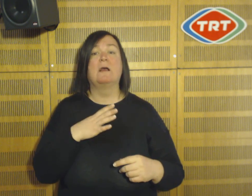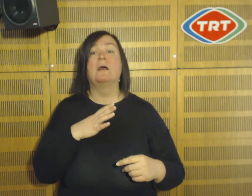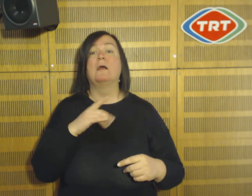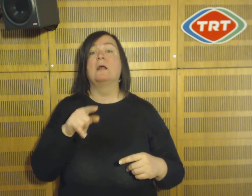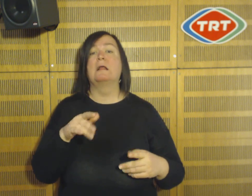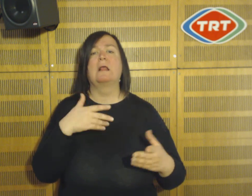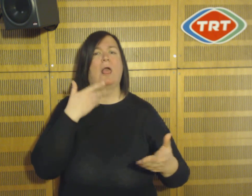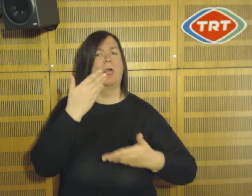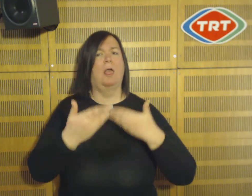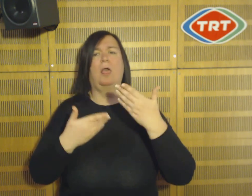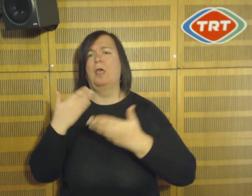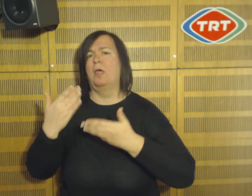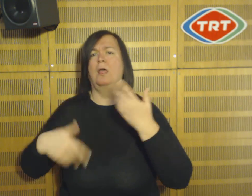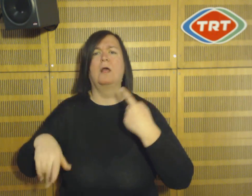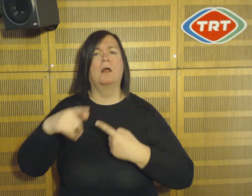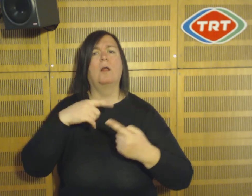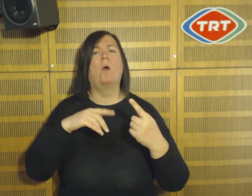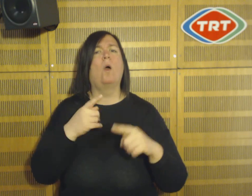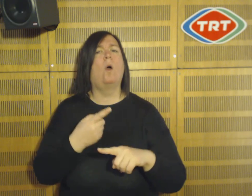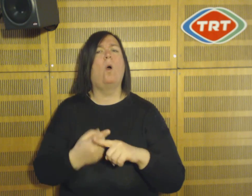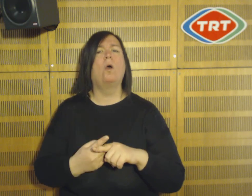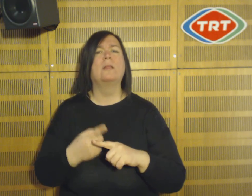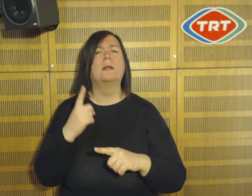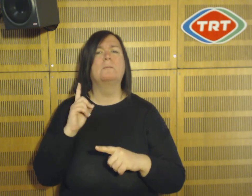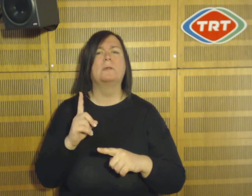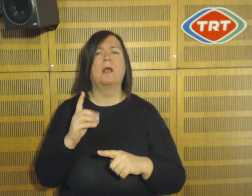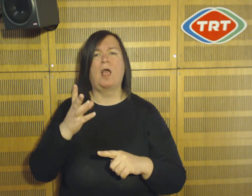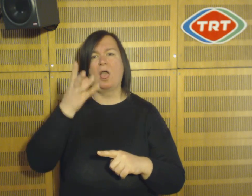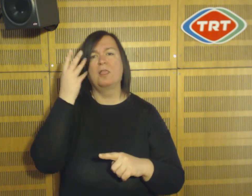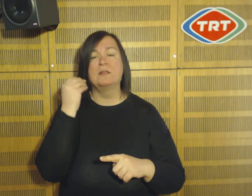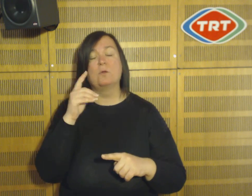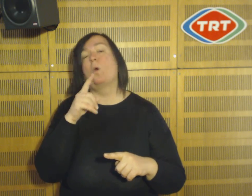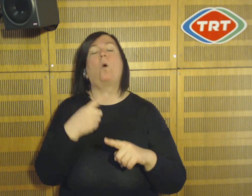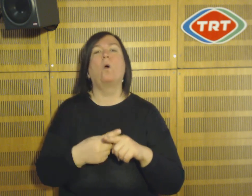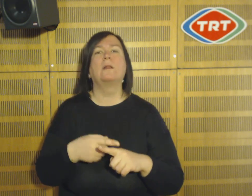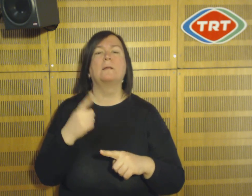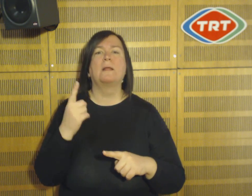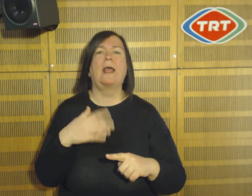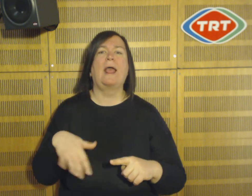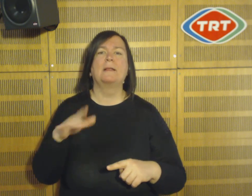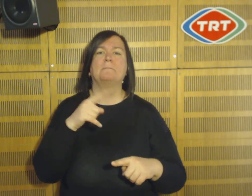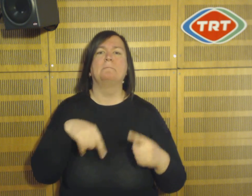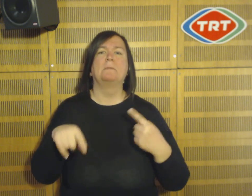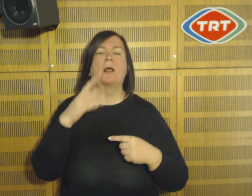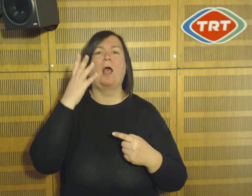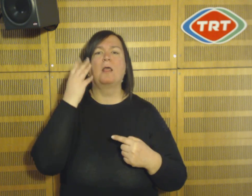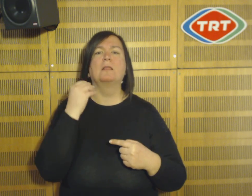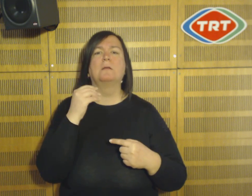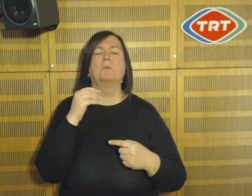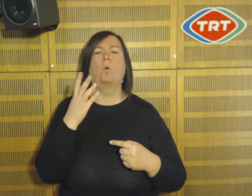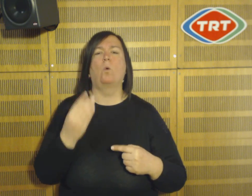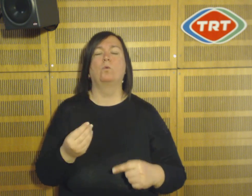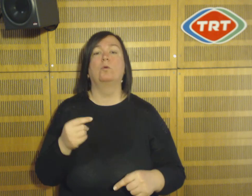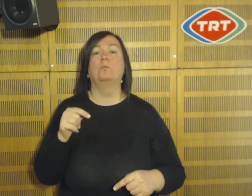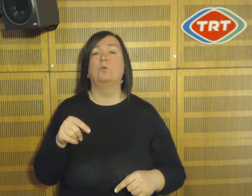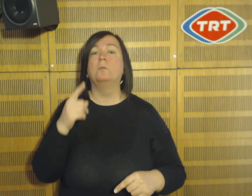anlattıkları sıkıntılar ve hikayelerle ortak bir Eee anlayış ortak bir Eee herkesin birbirini anlama Platformu oldu Eee Bu bakımdan da